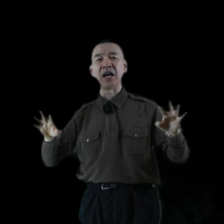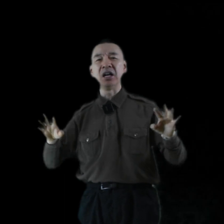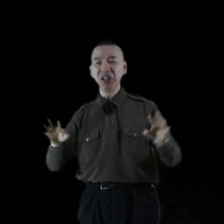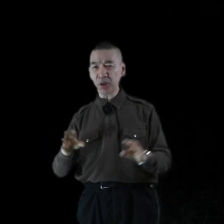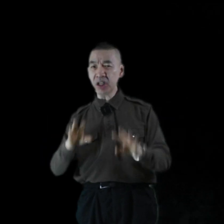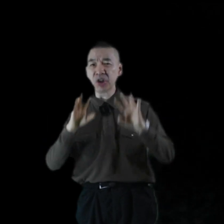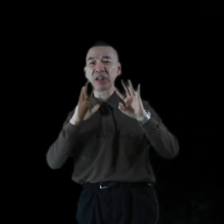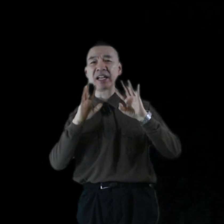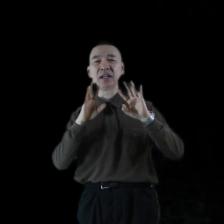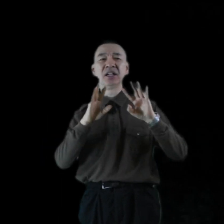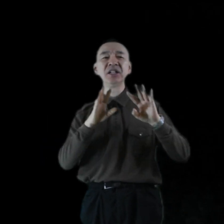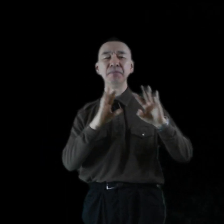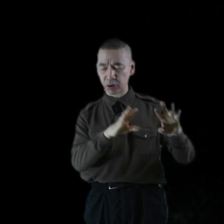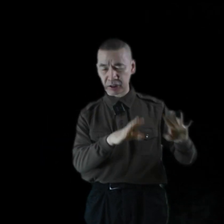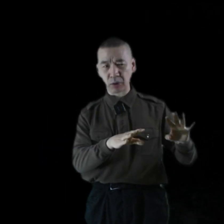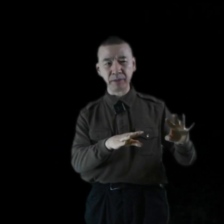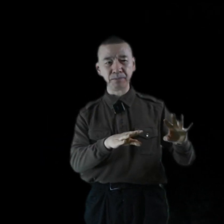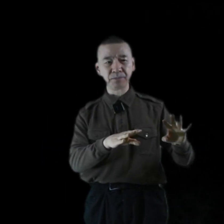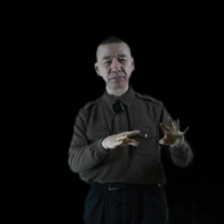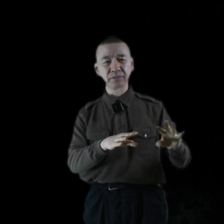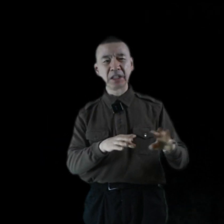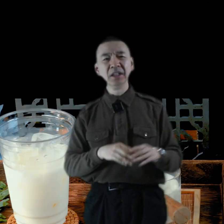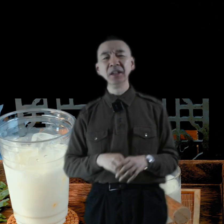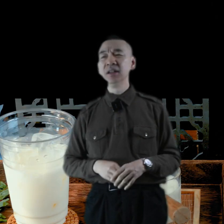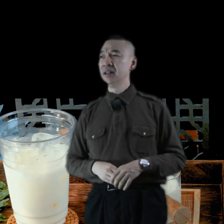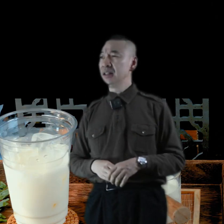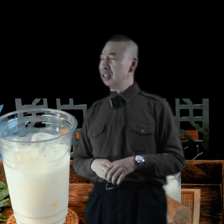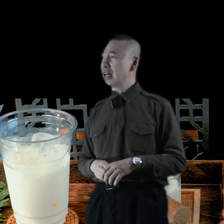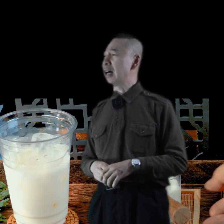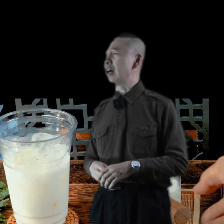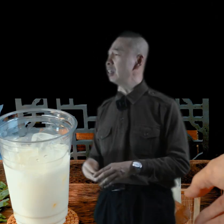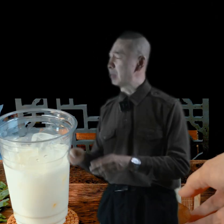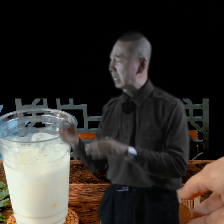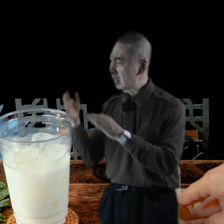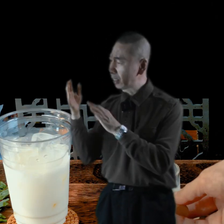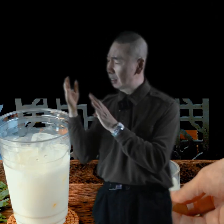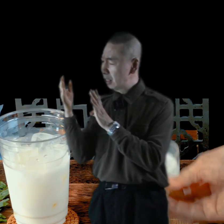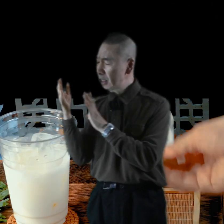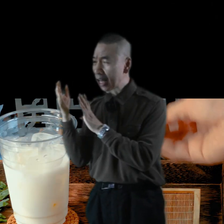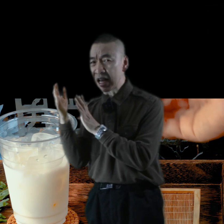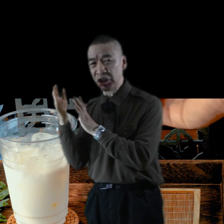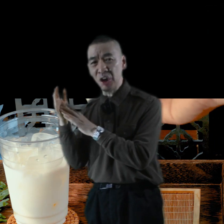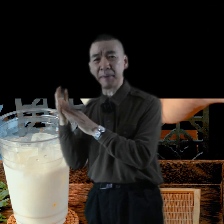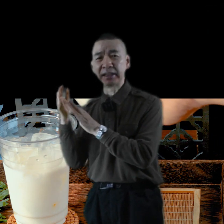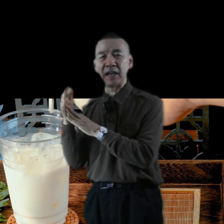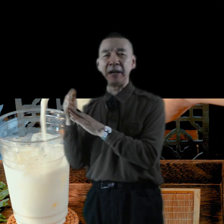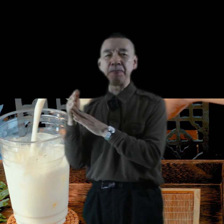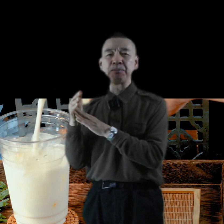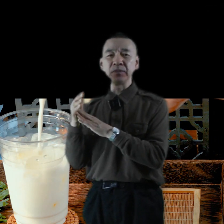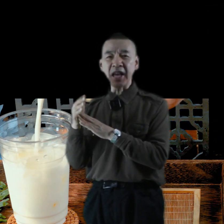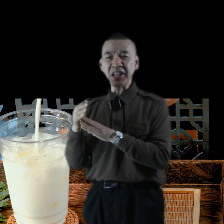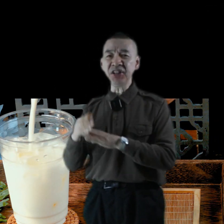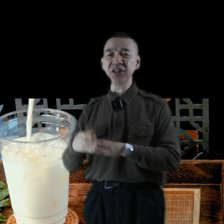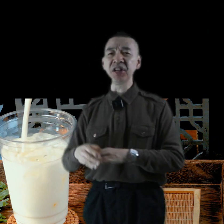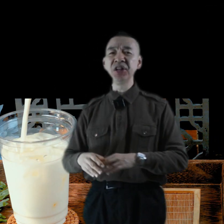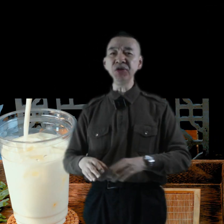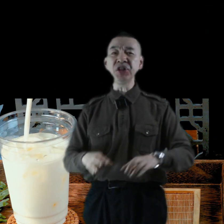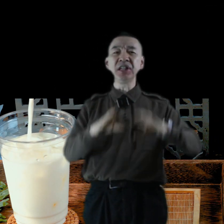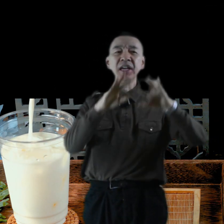啊都一直说他呢是没有结婚既然啊这个品牌店呢是他创办的啊他其实呢就是这个店